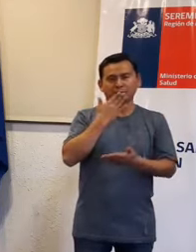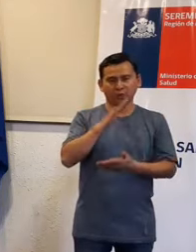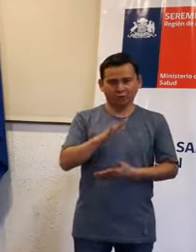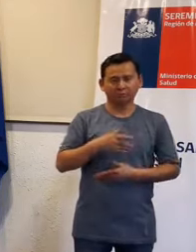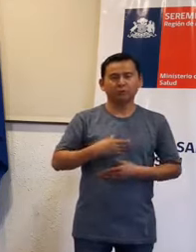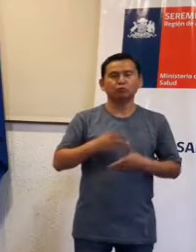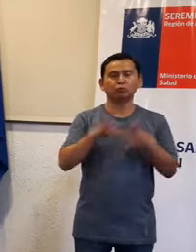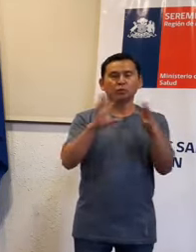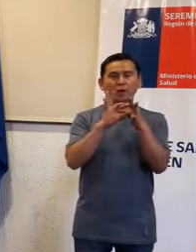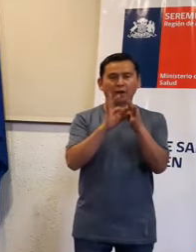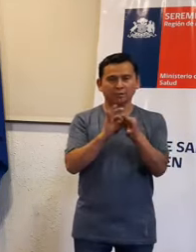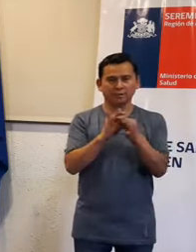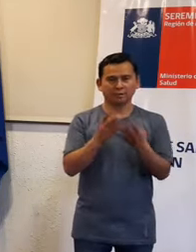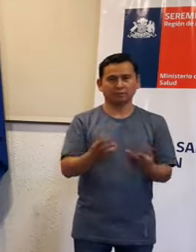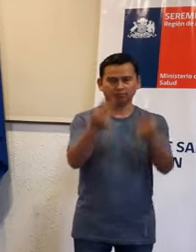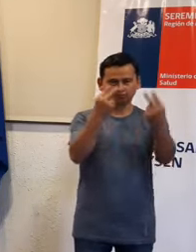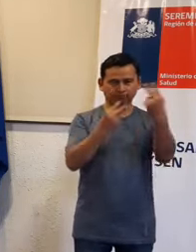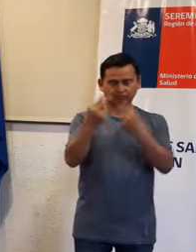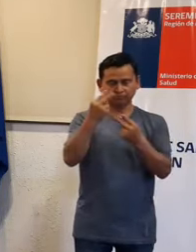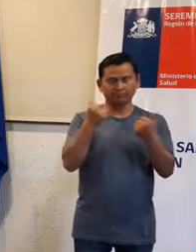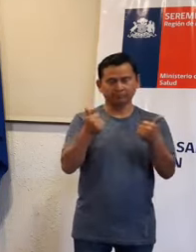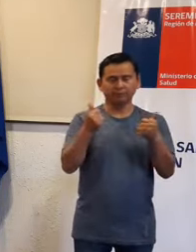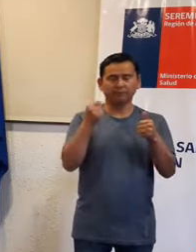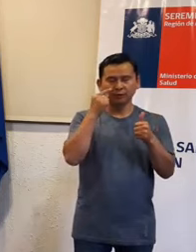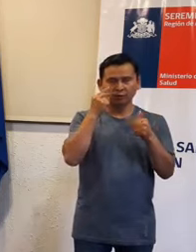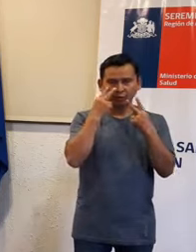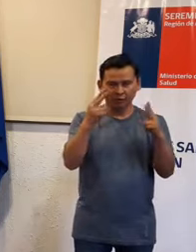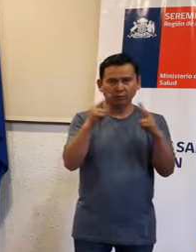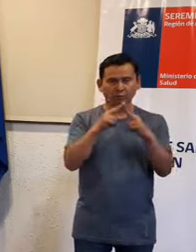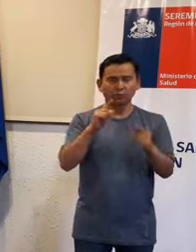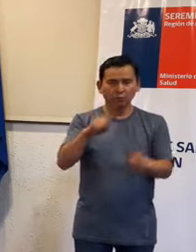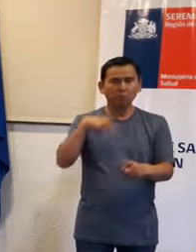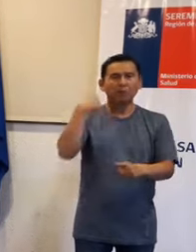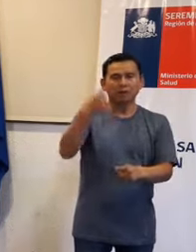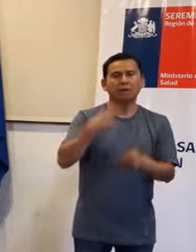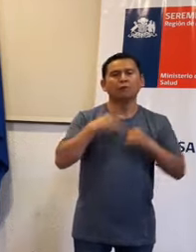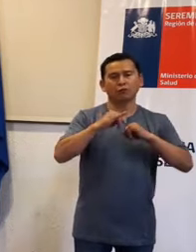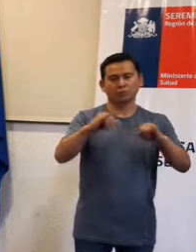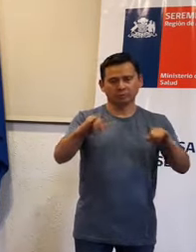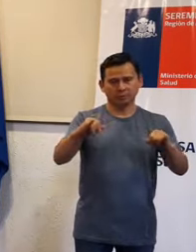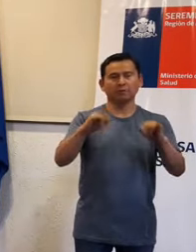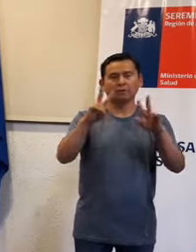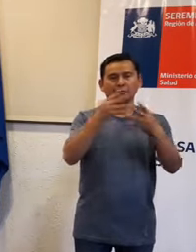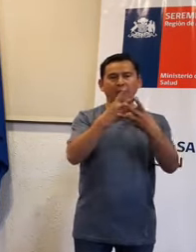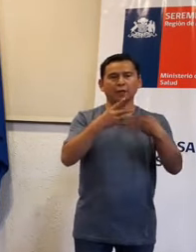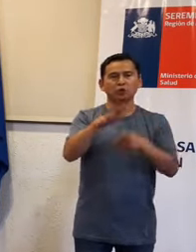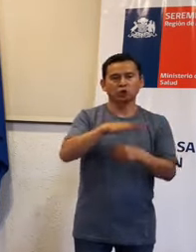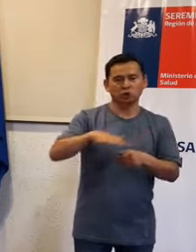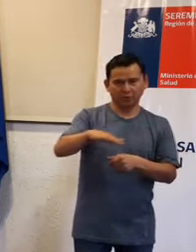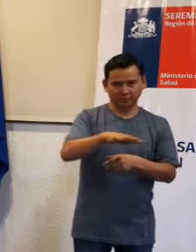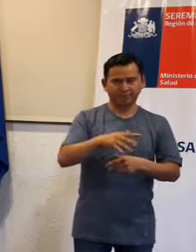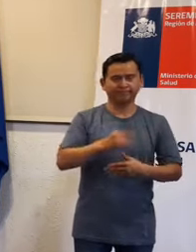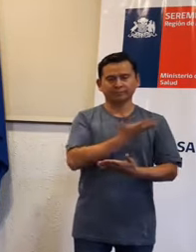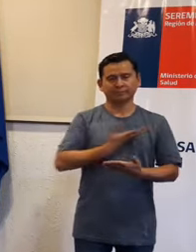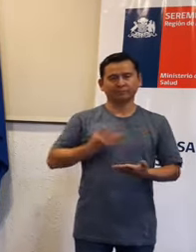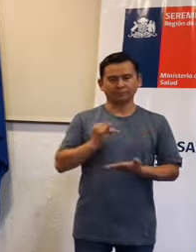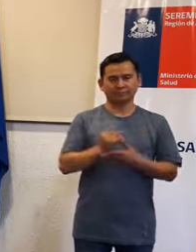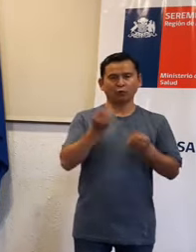muchas gracias por su atención y nos estaremos viendo en un nuevo reporte a través de las redes sociales de la Intendencia Regional